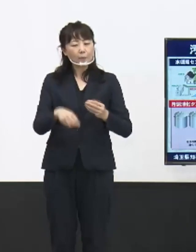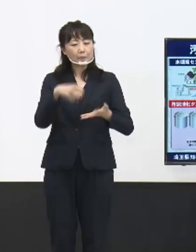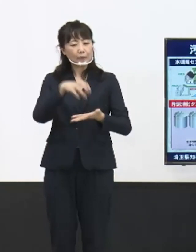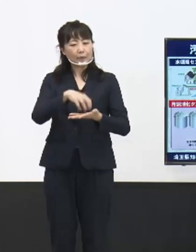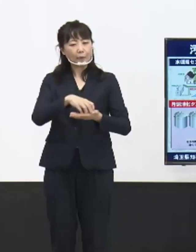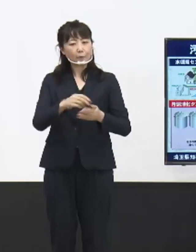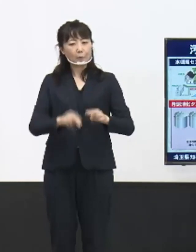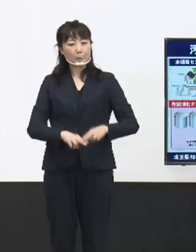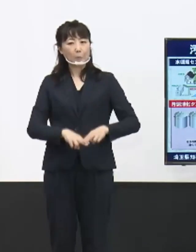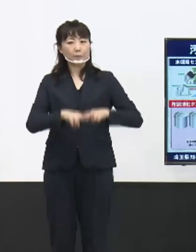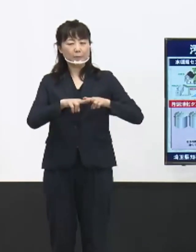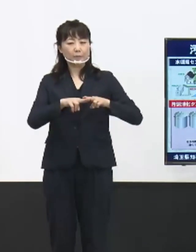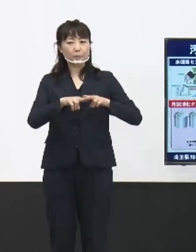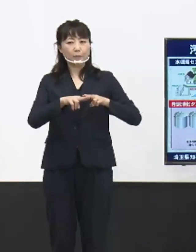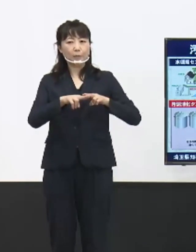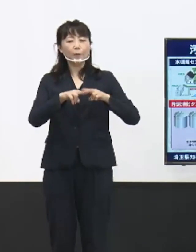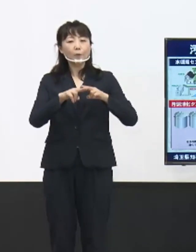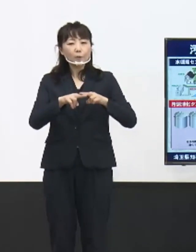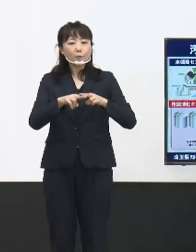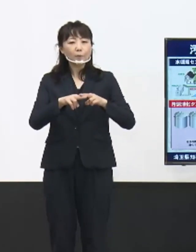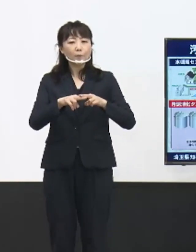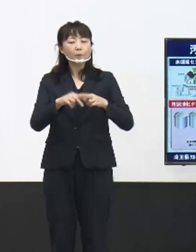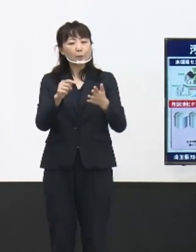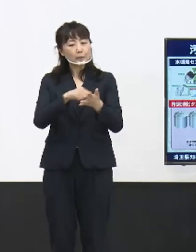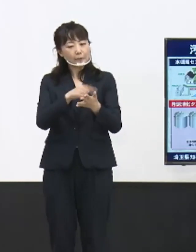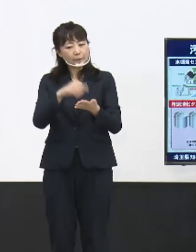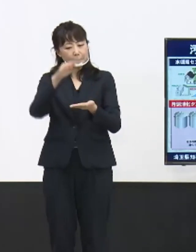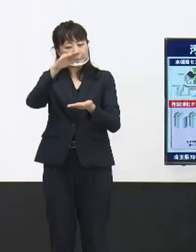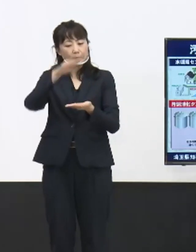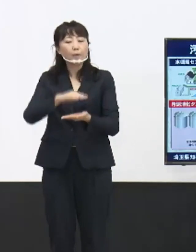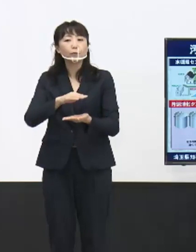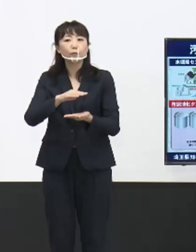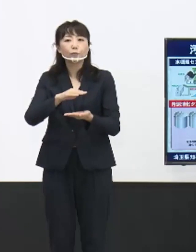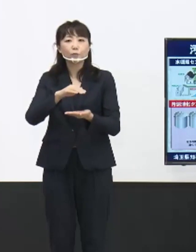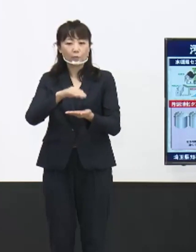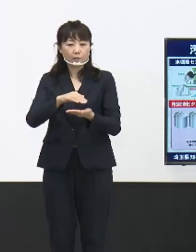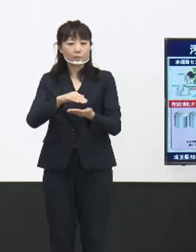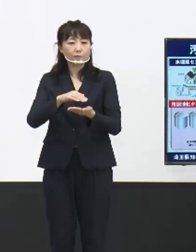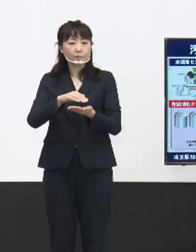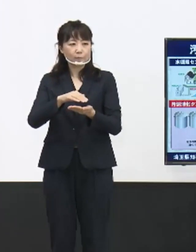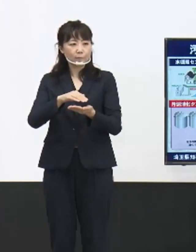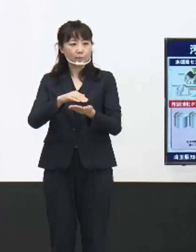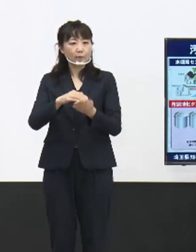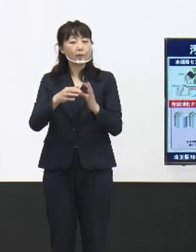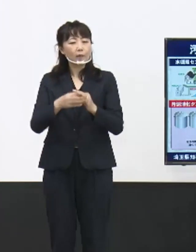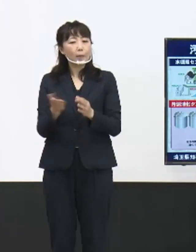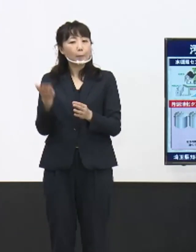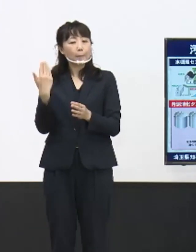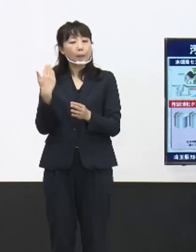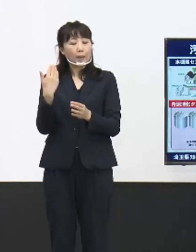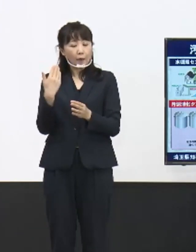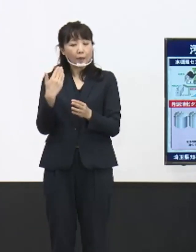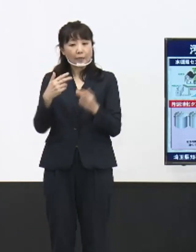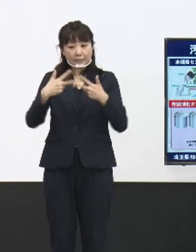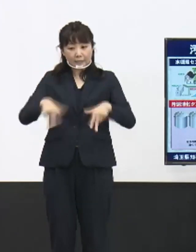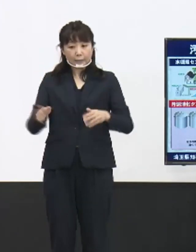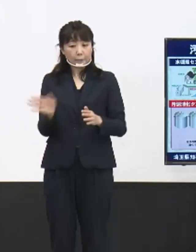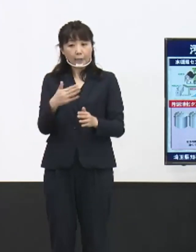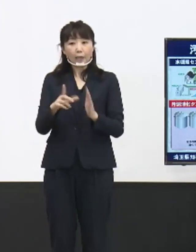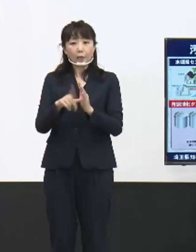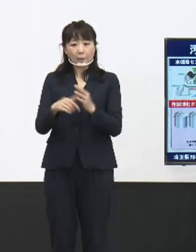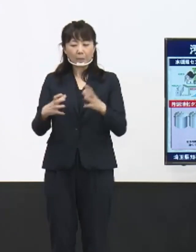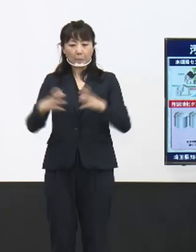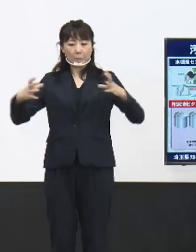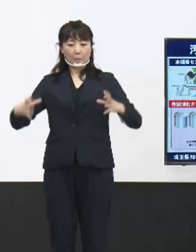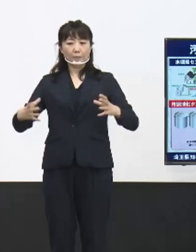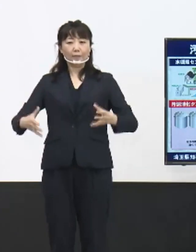れども、それをその半分に減用することによって、結果として、もともと大きなタンクが必要だったものを小さくすると同時に、そこで